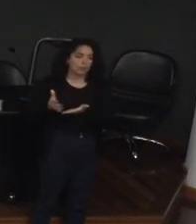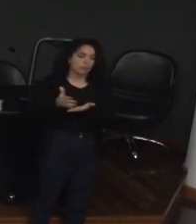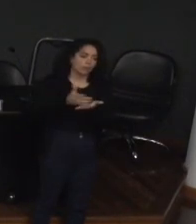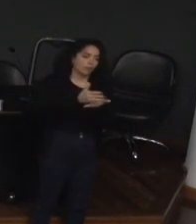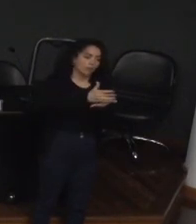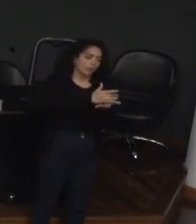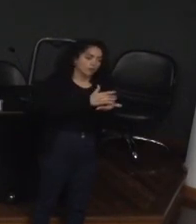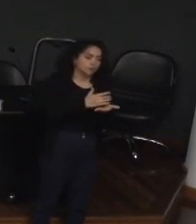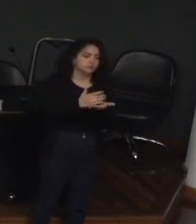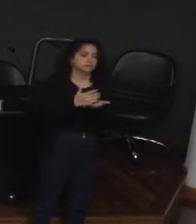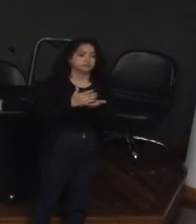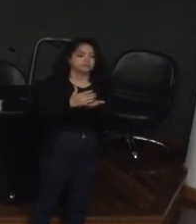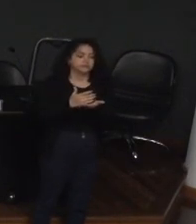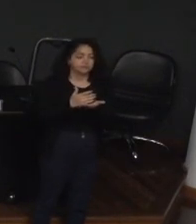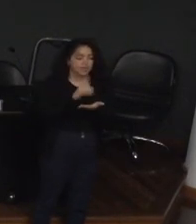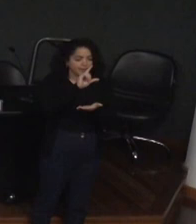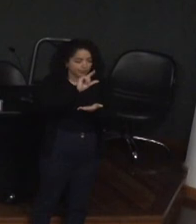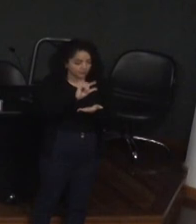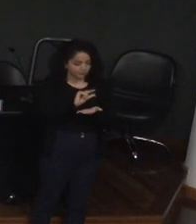sensíveis coletados. Ponto.